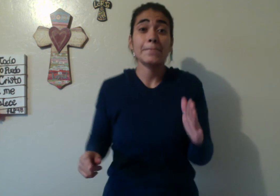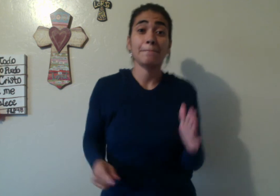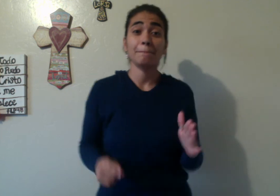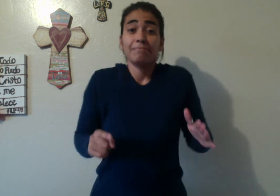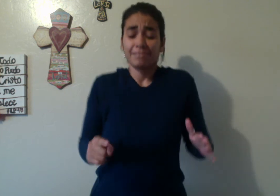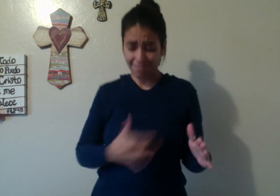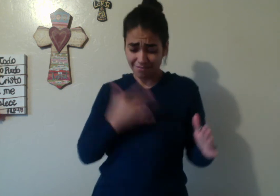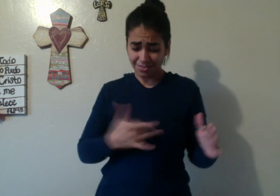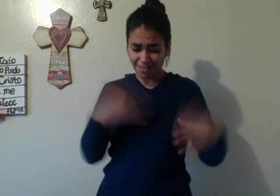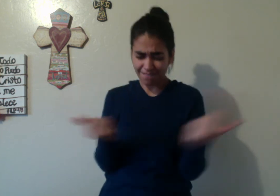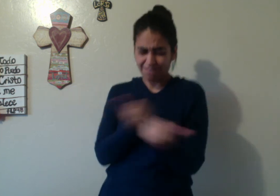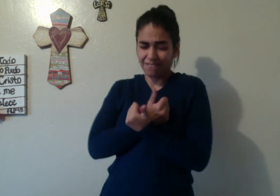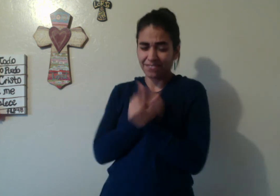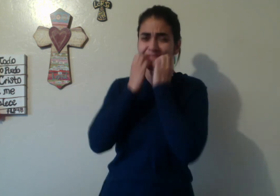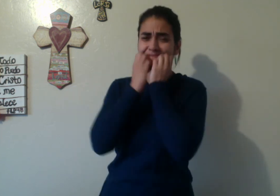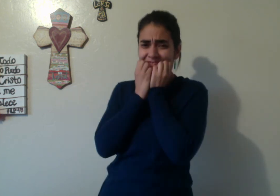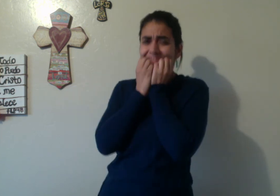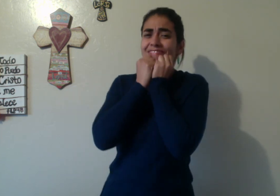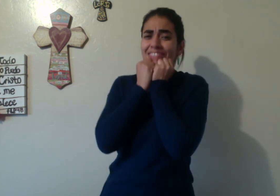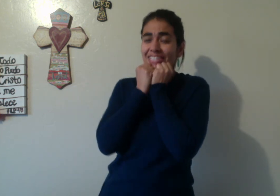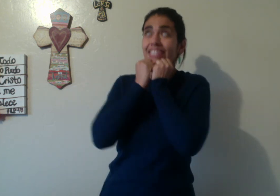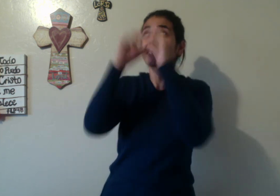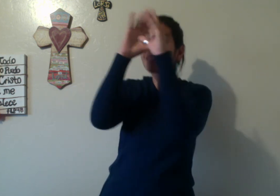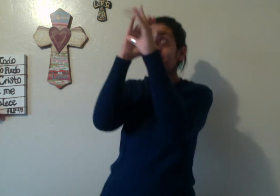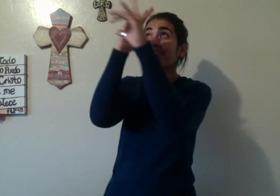Me siento muy amada, querida y